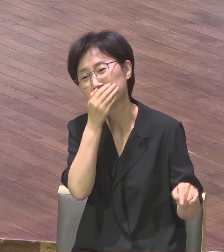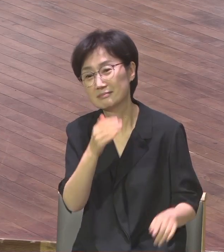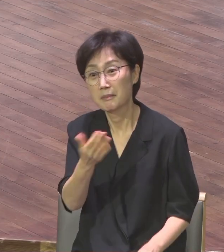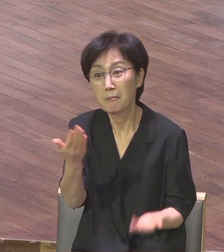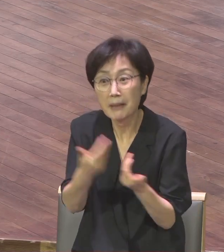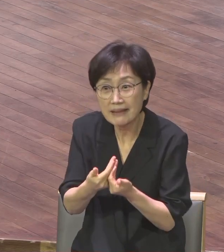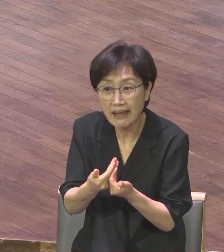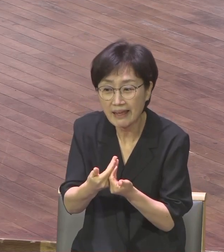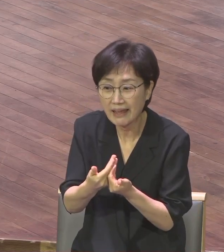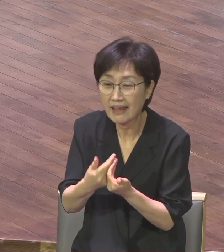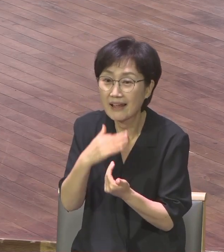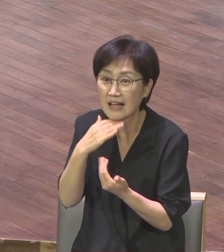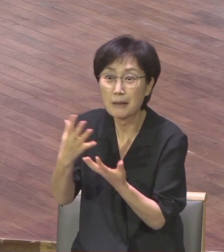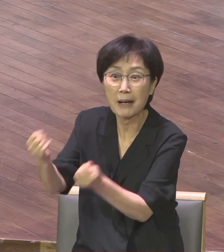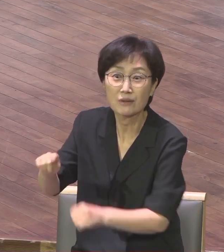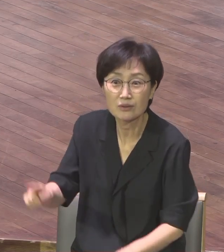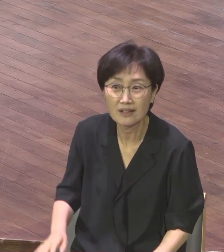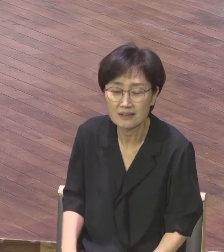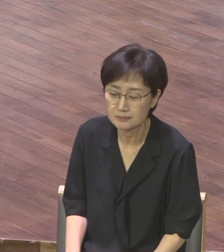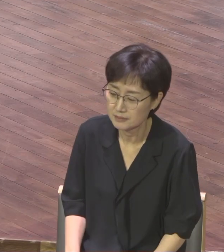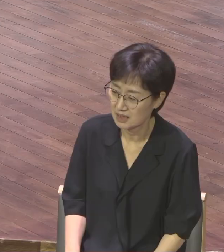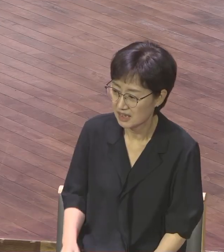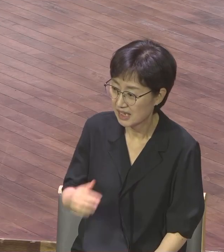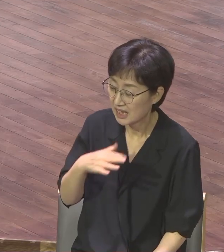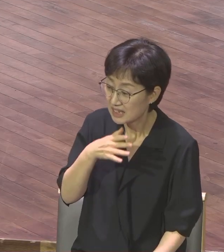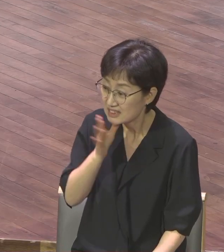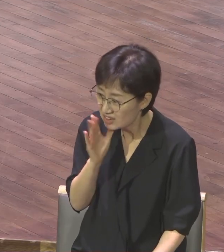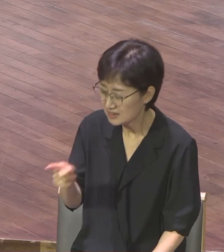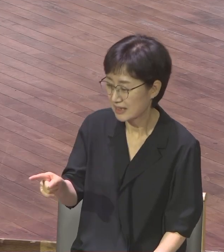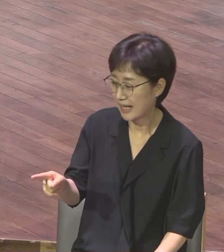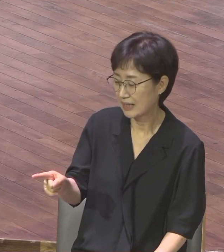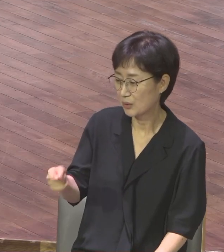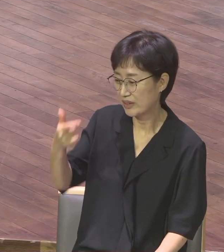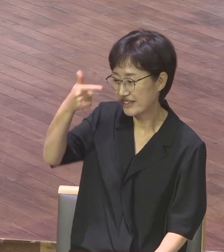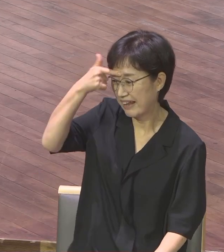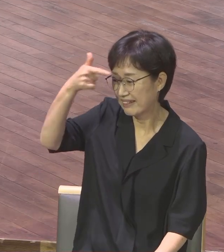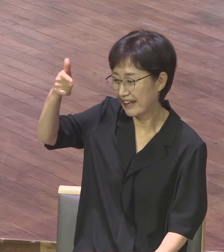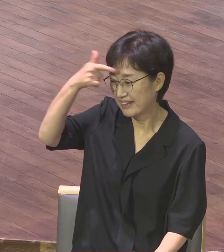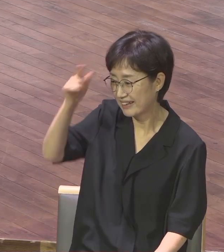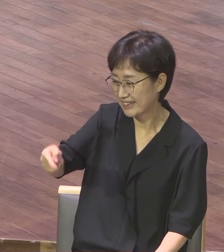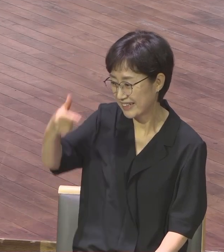또 나이가 많으면 시대 뒤떨어진다.